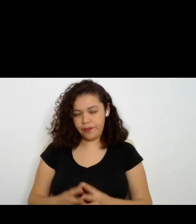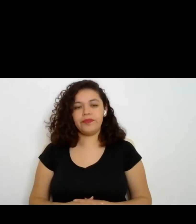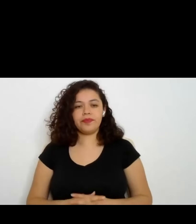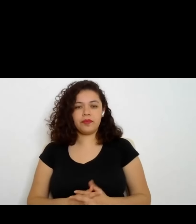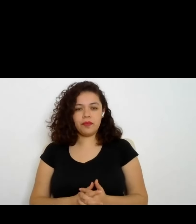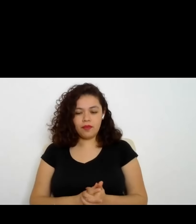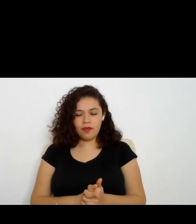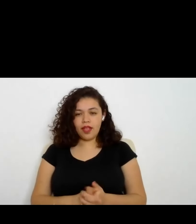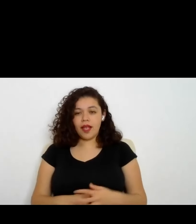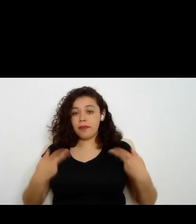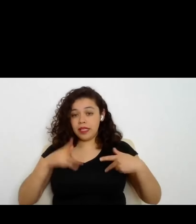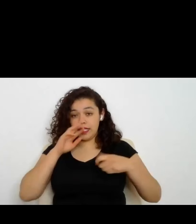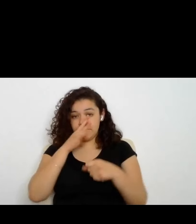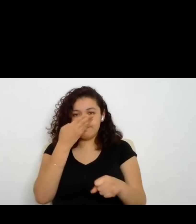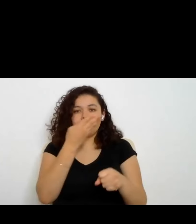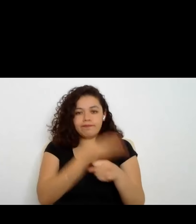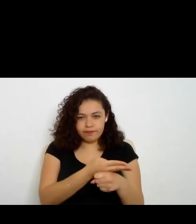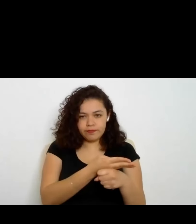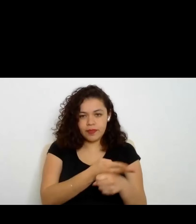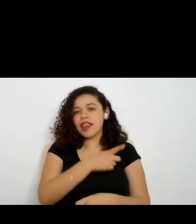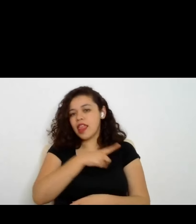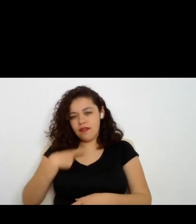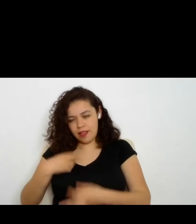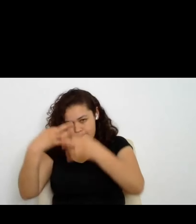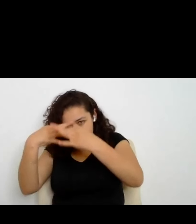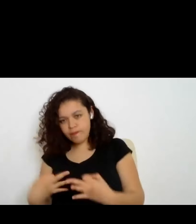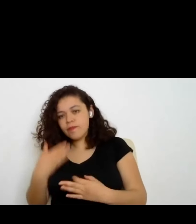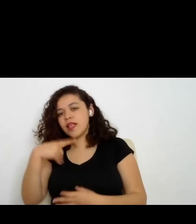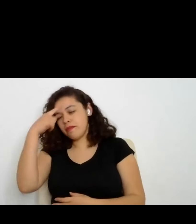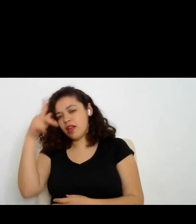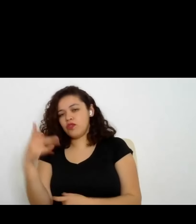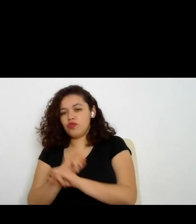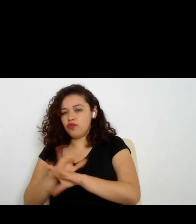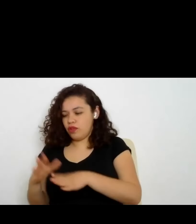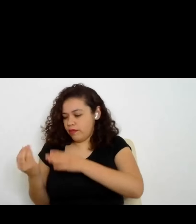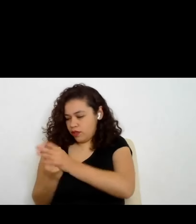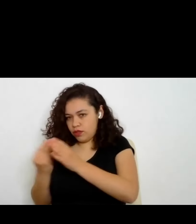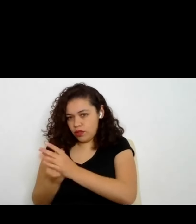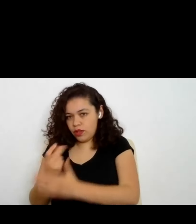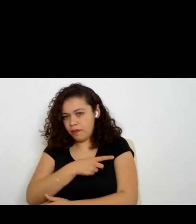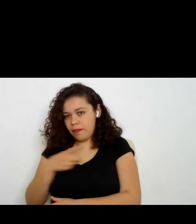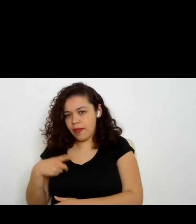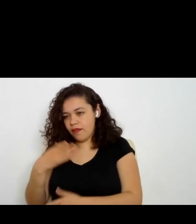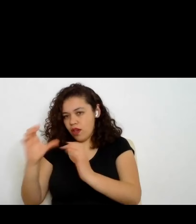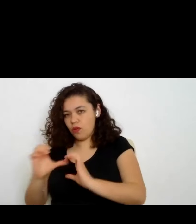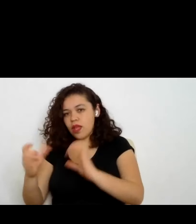ahora sí que el responsable es responsable por el cuidado que haga de los datos personales